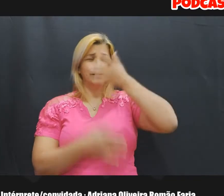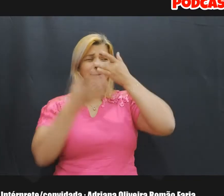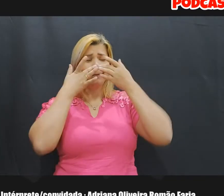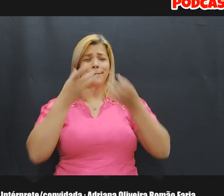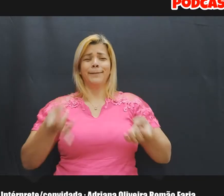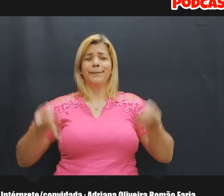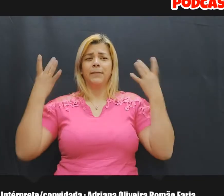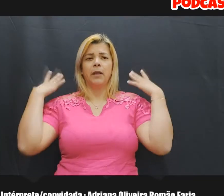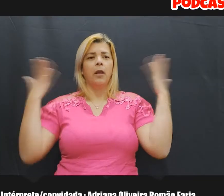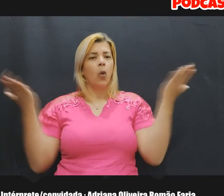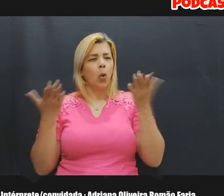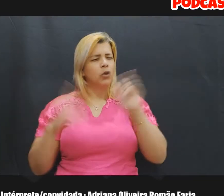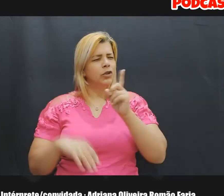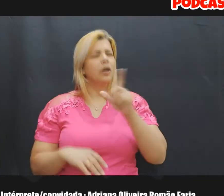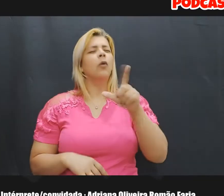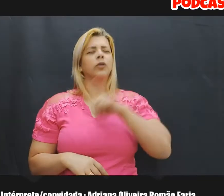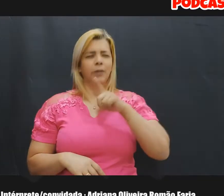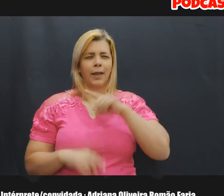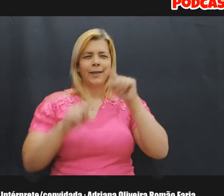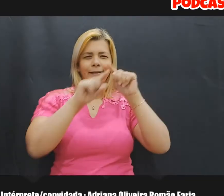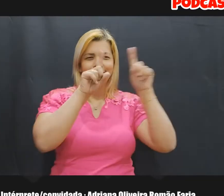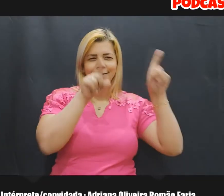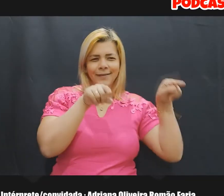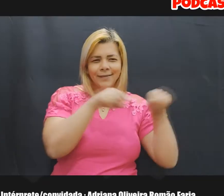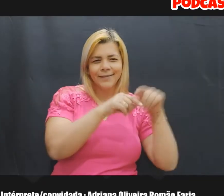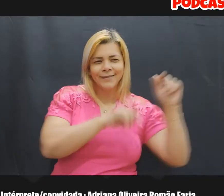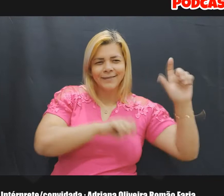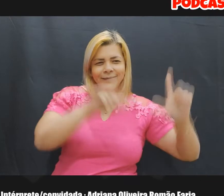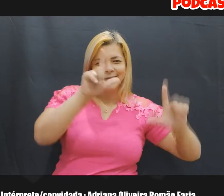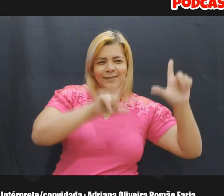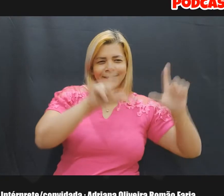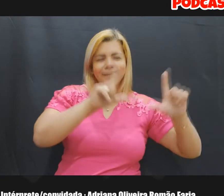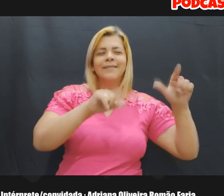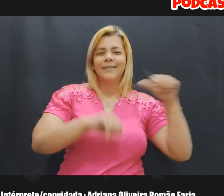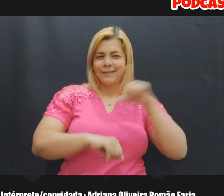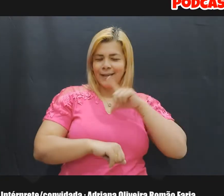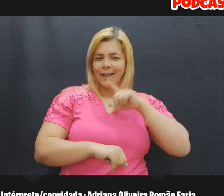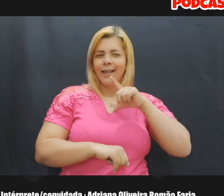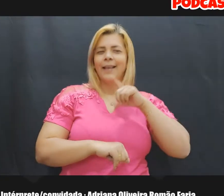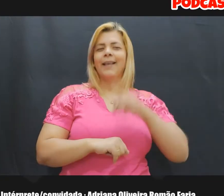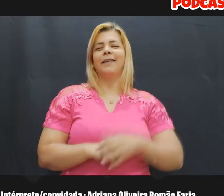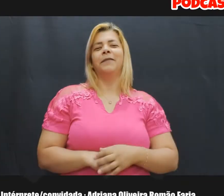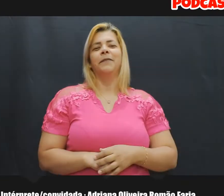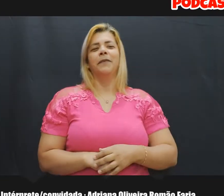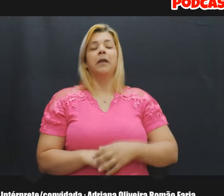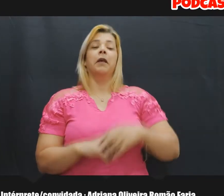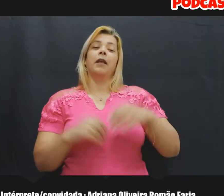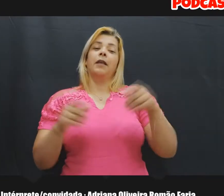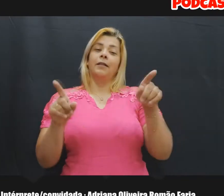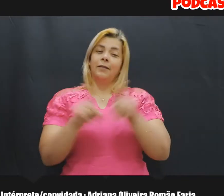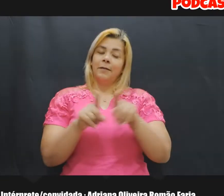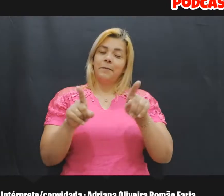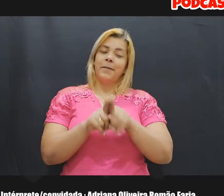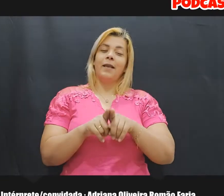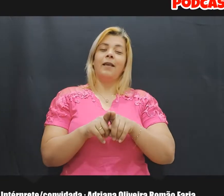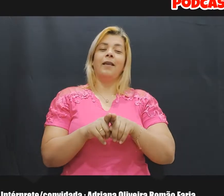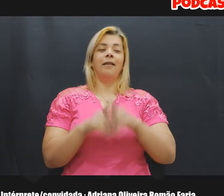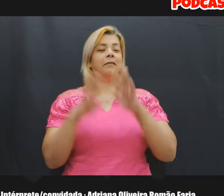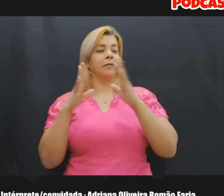já tem a janela de intérprete, né, nas lives, ou até mesmo em programas de